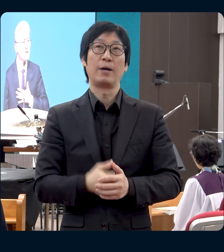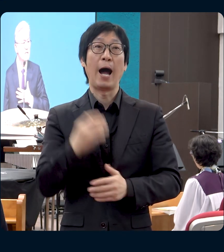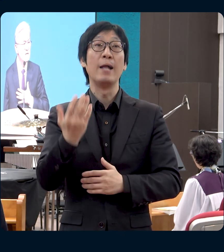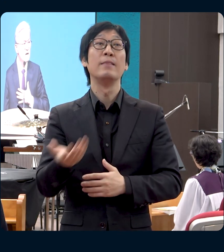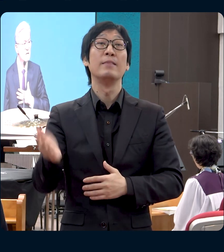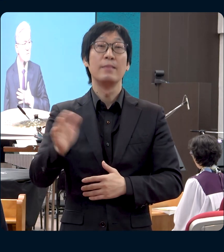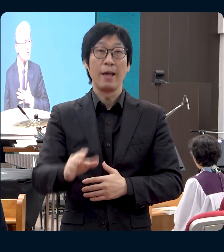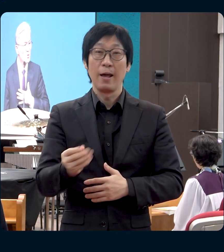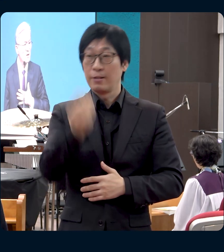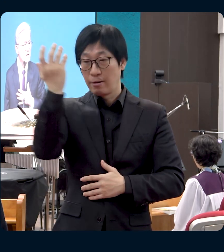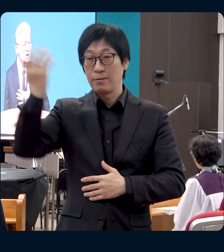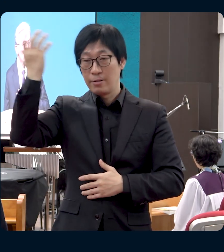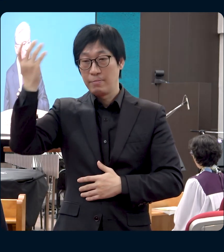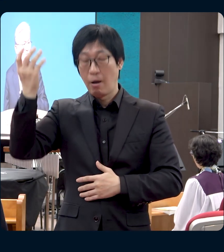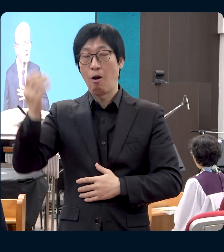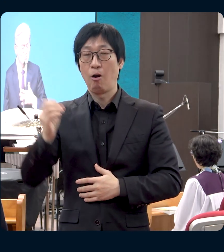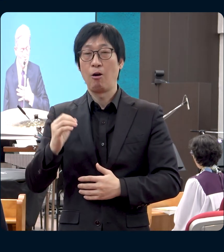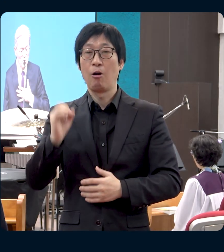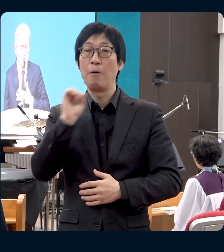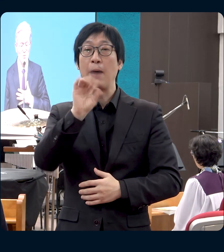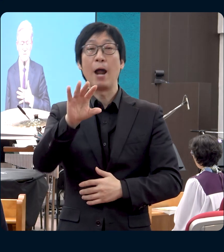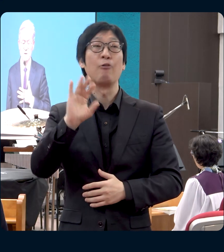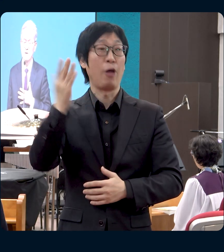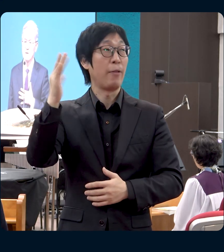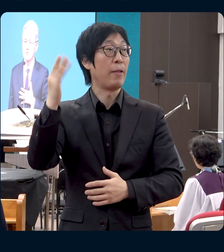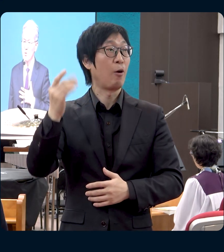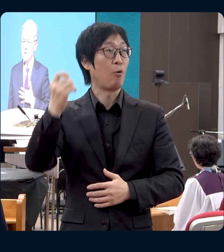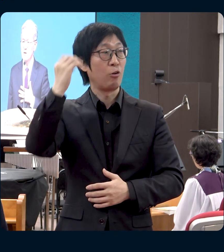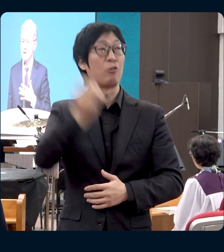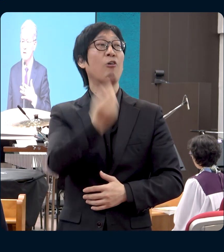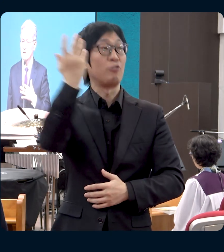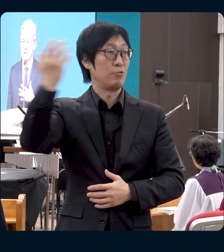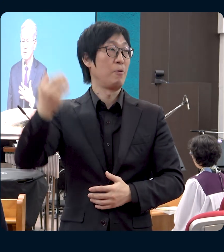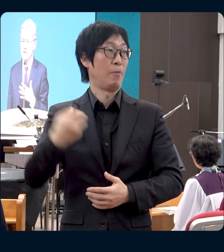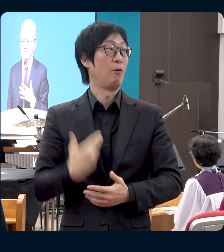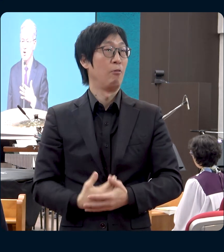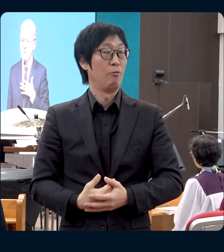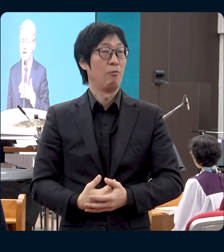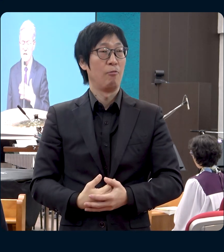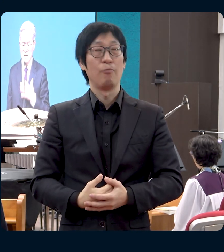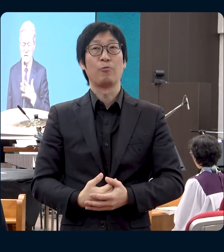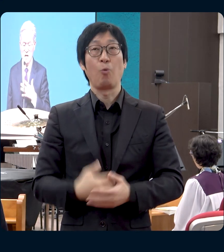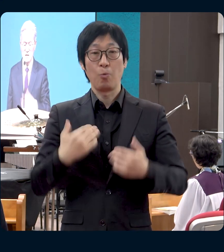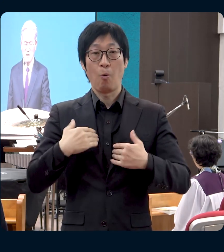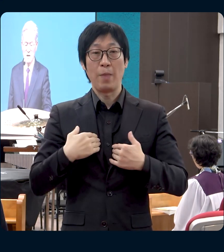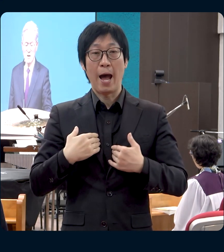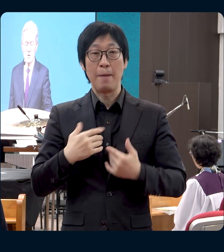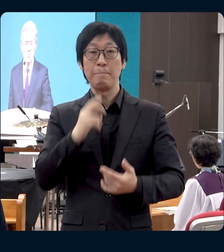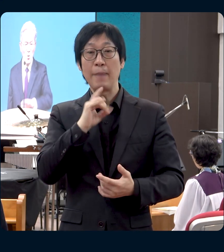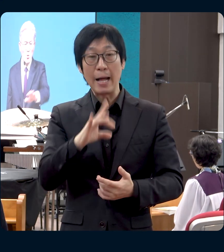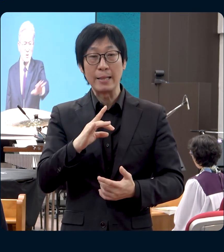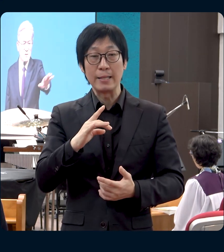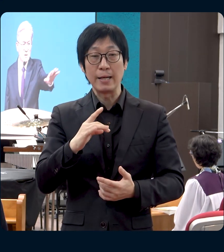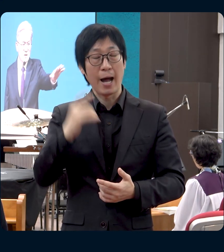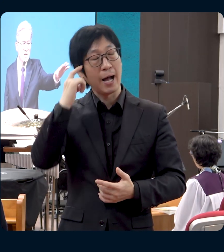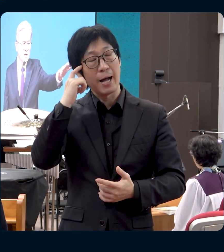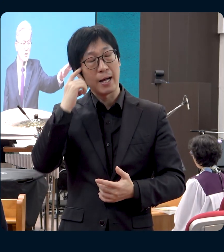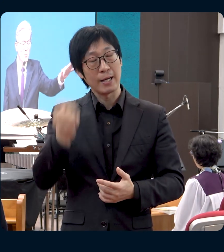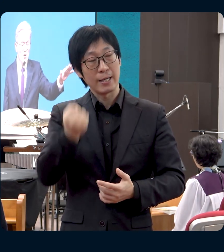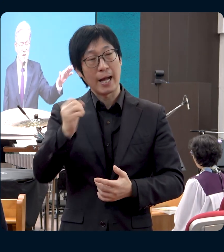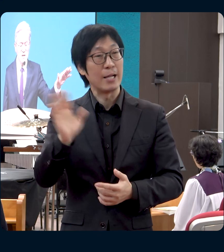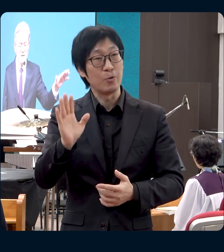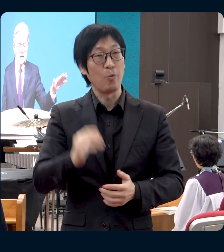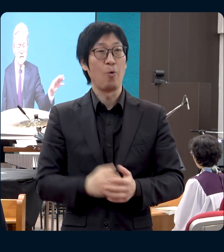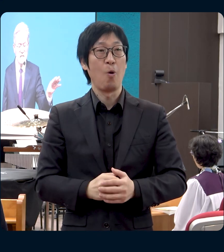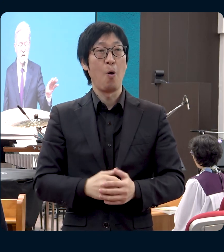마음속에 이야기하면 좋겠다 하는 마음 주셨고, 또 그것이 저만의 이야기가 아니라 모든 그 자리에